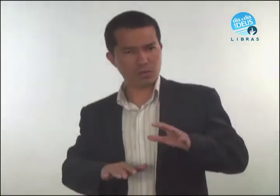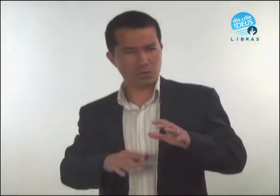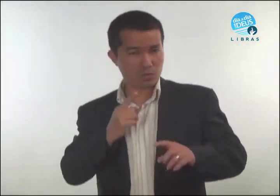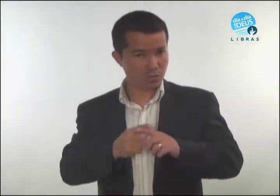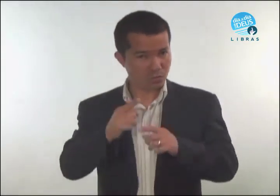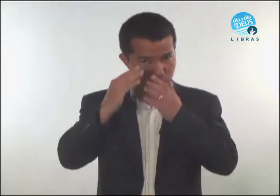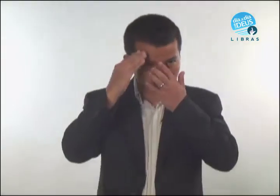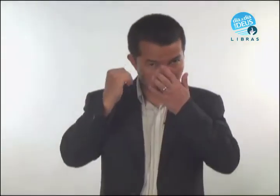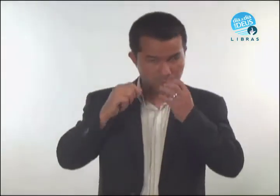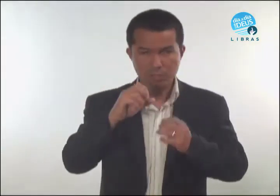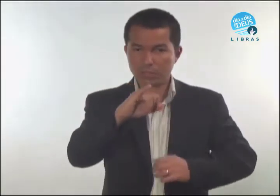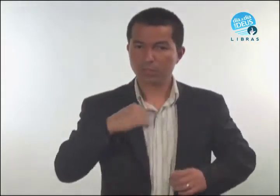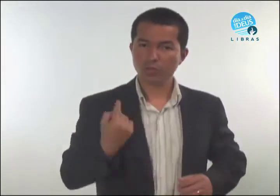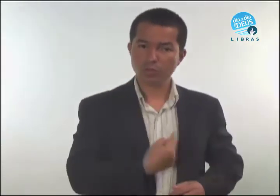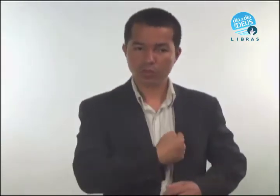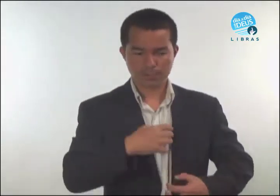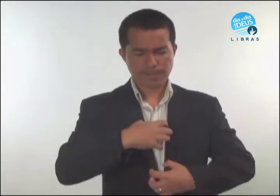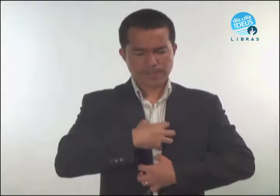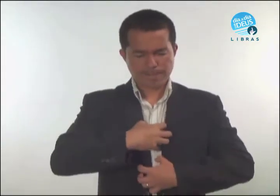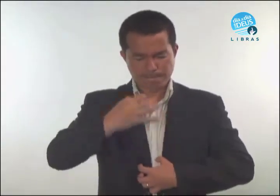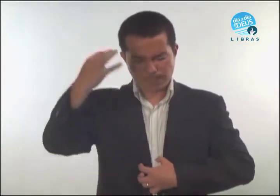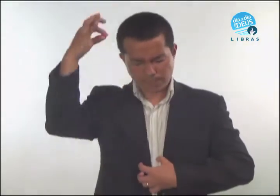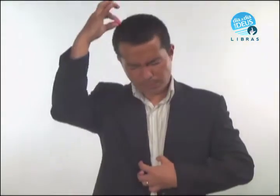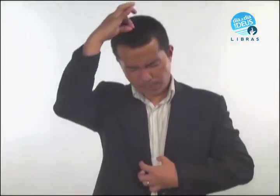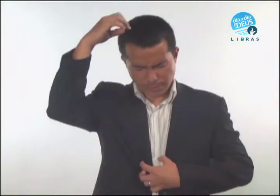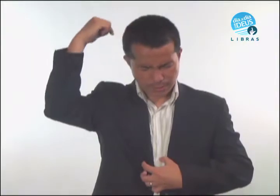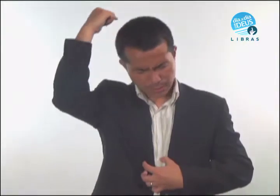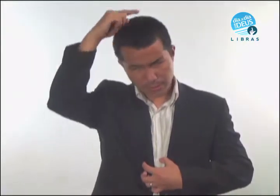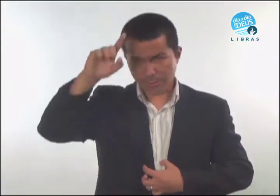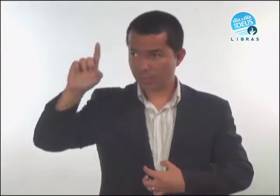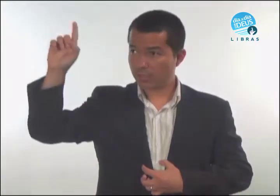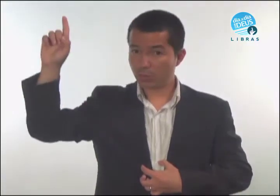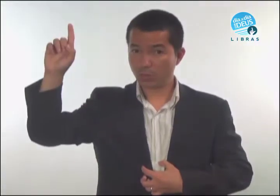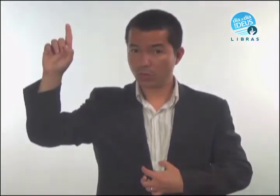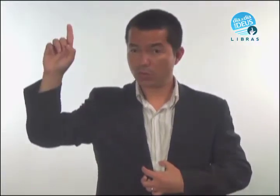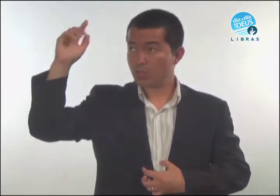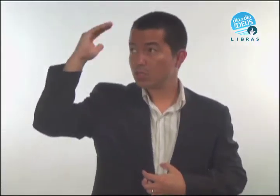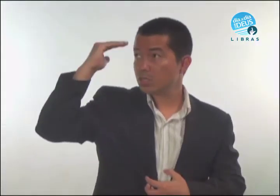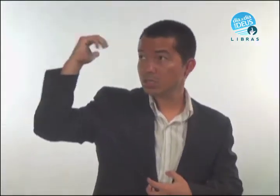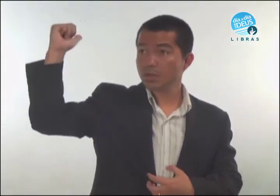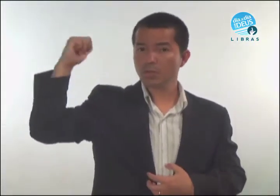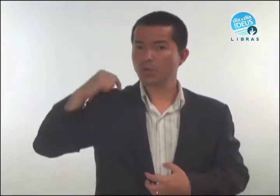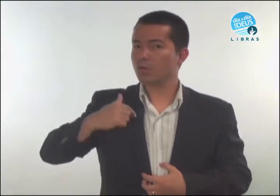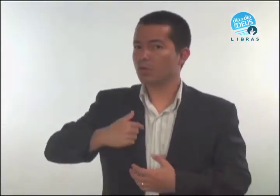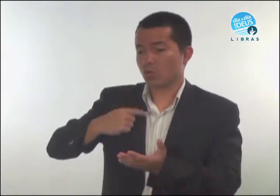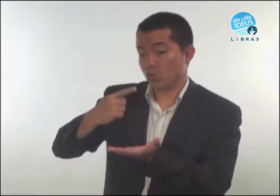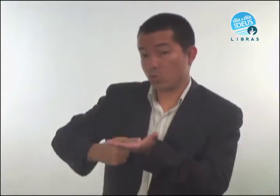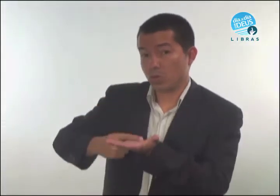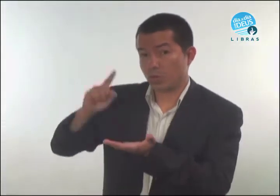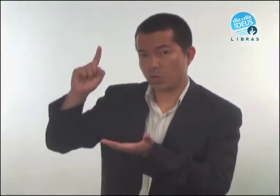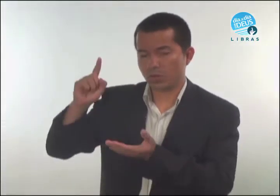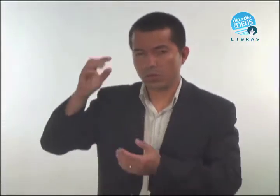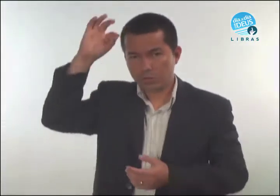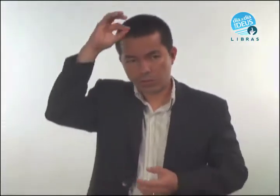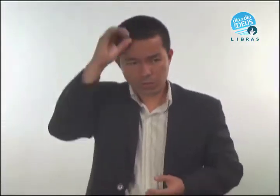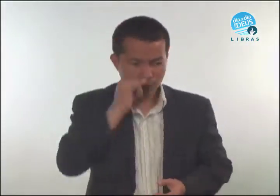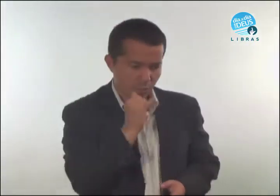Quando o Espírito de Deus paira sobre a nossa vida, e Ele nos chama para um compromisso com Ele, Ele faz um pedido para